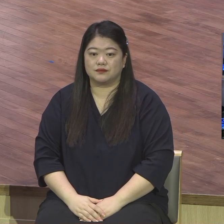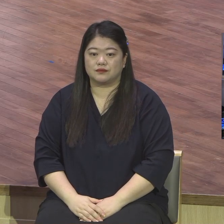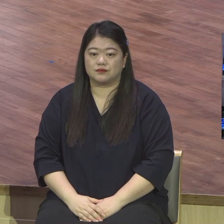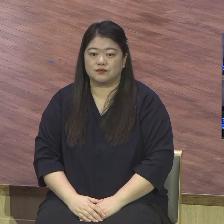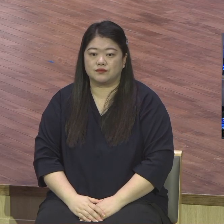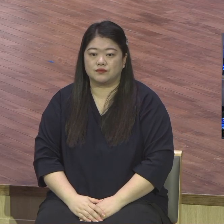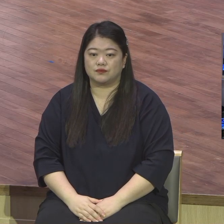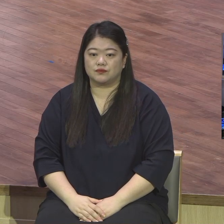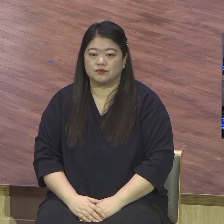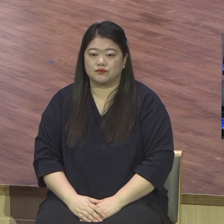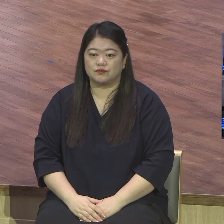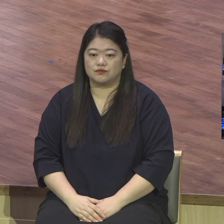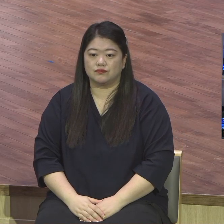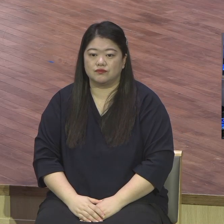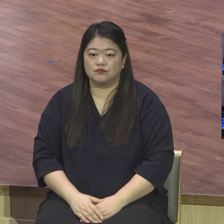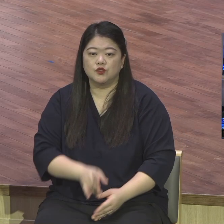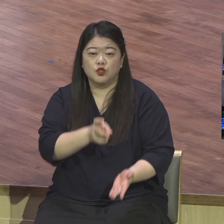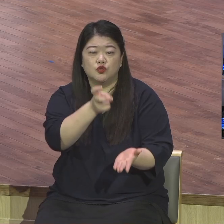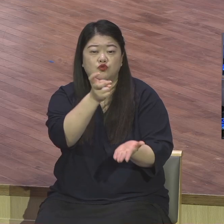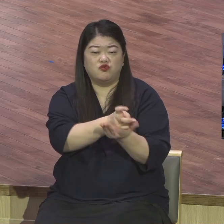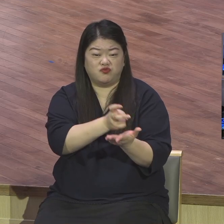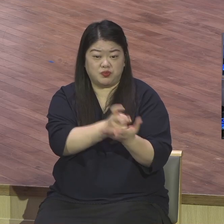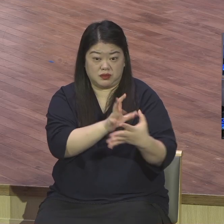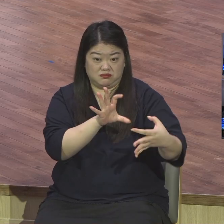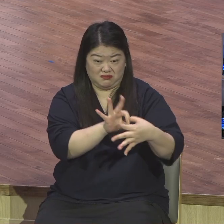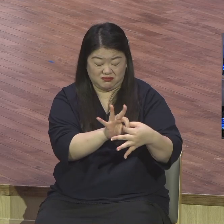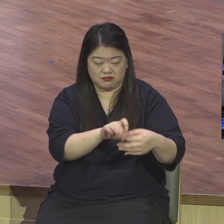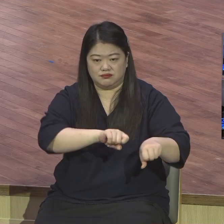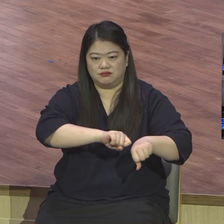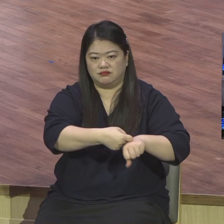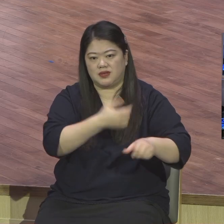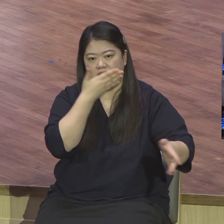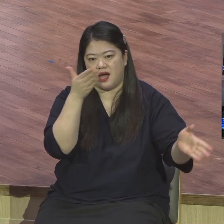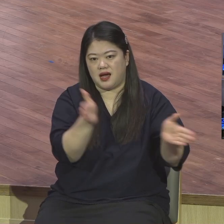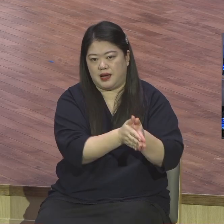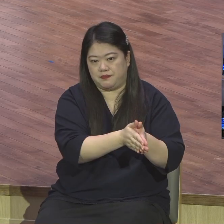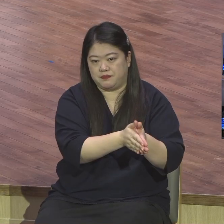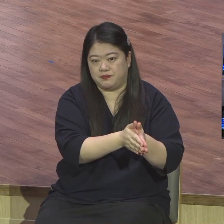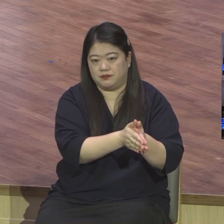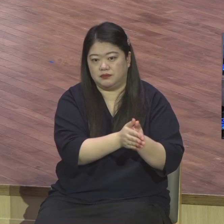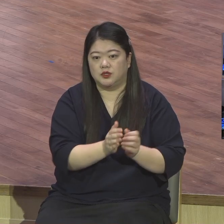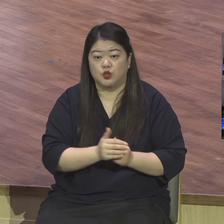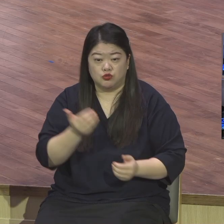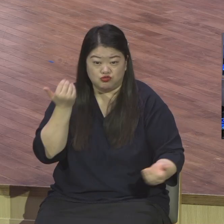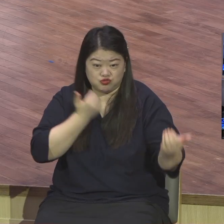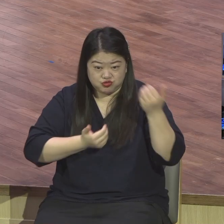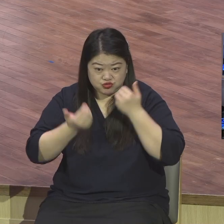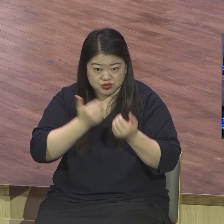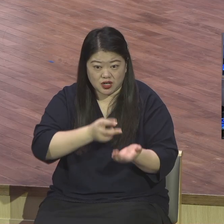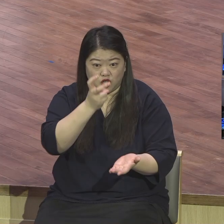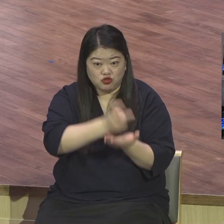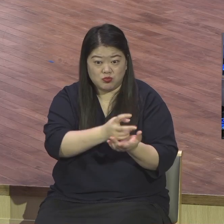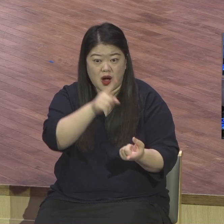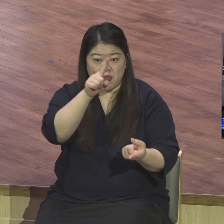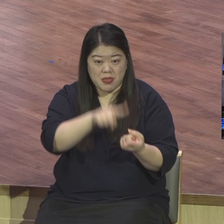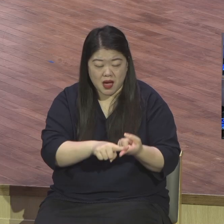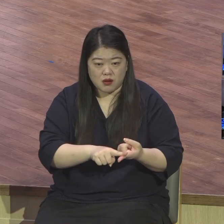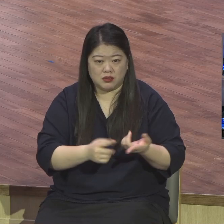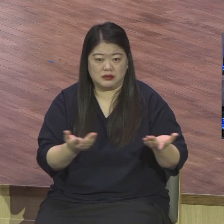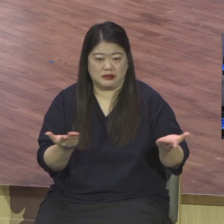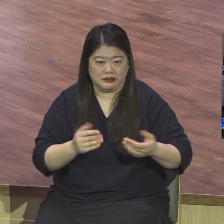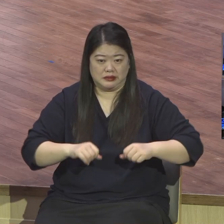율법 행위에 속한 자들은 저주 아래 있나니 기록된 바 누구든지 율법책에 기록된 대로 모든